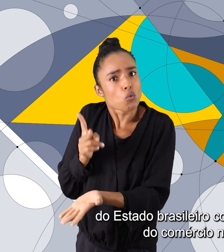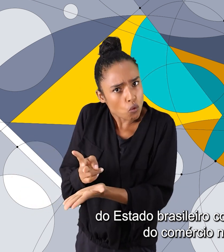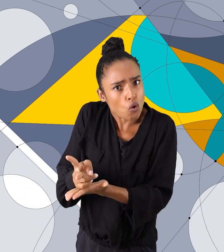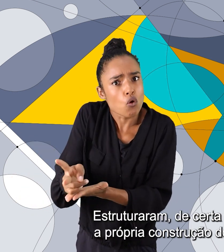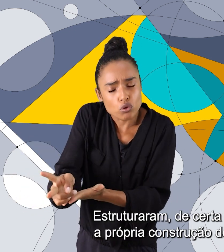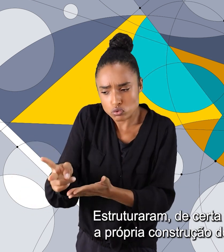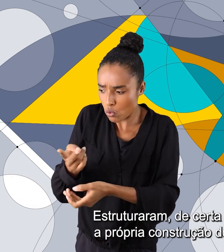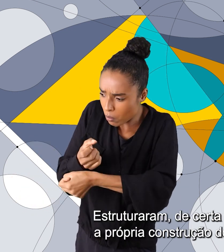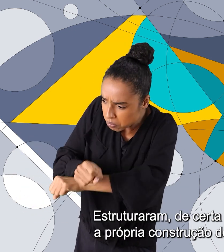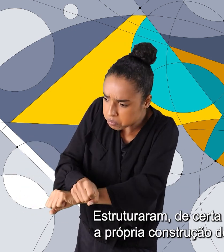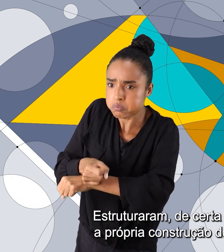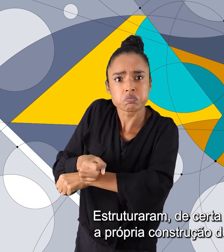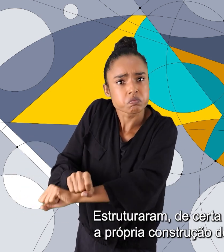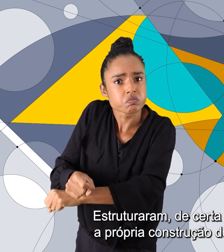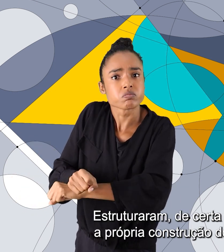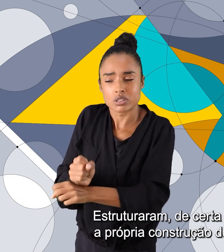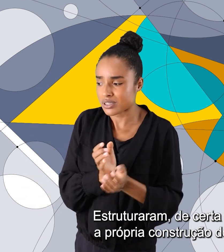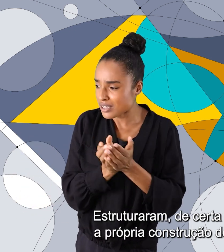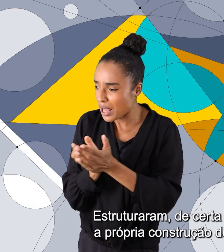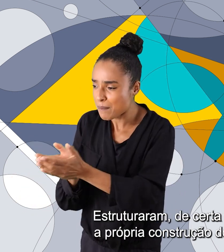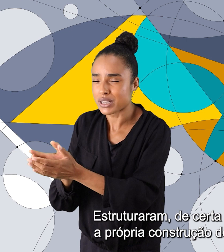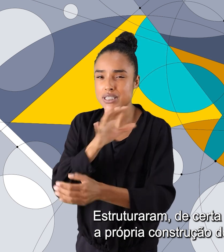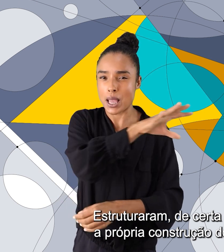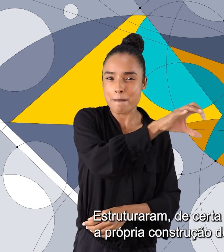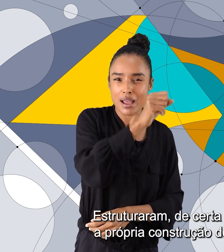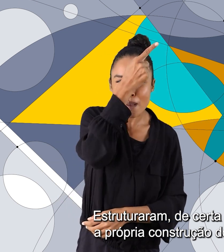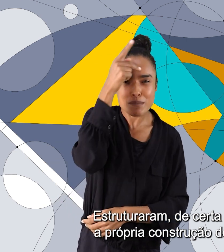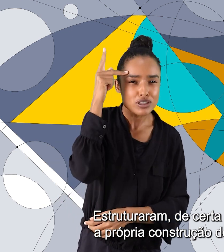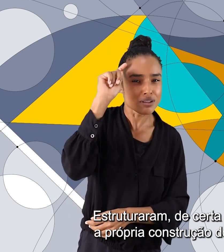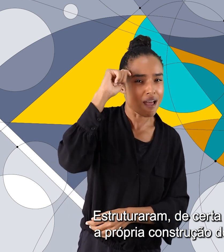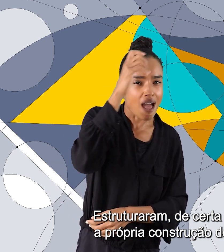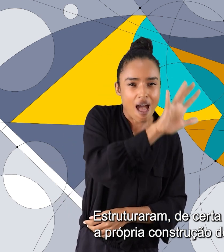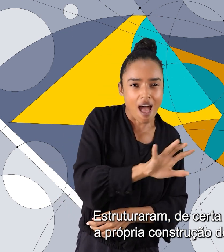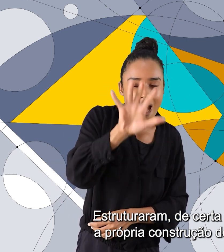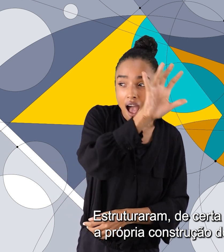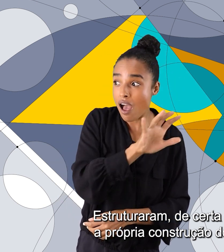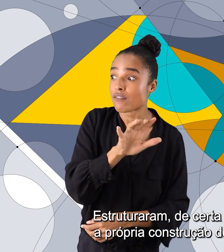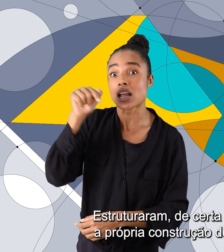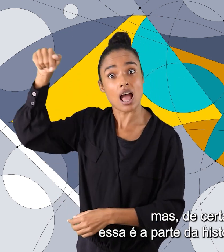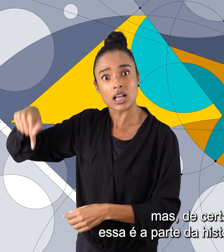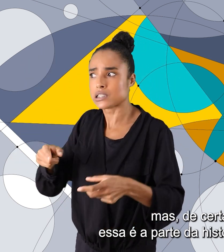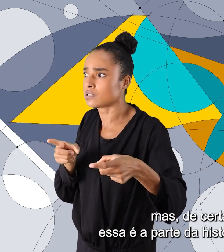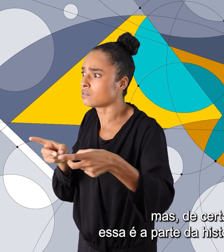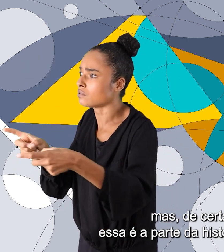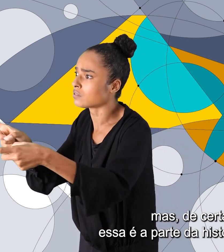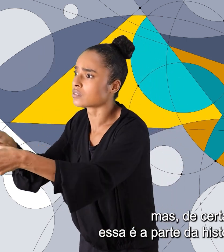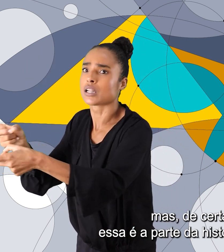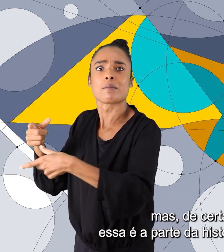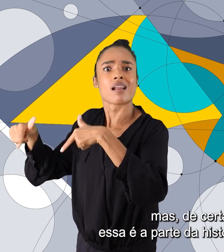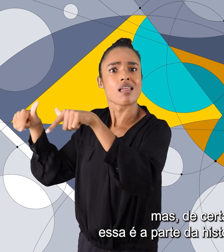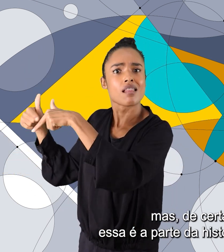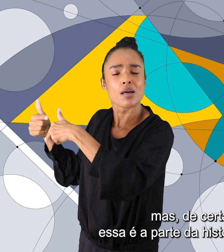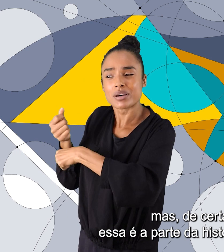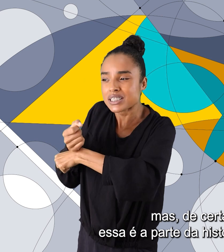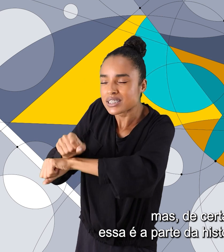negreiro. Estruturaram, de certa forma, avalizaram a própria construção do Estado imperial, mas, de certa forma,